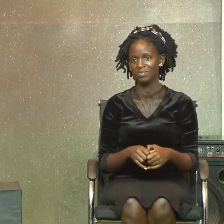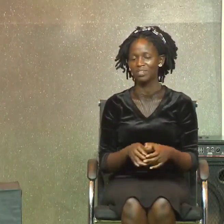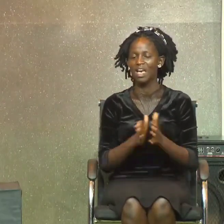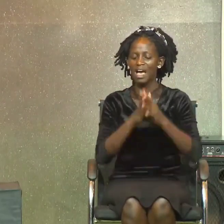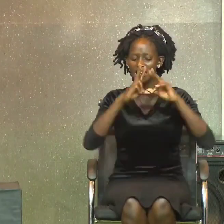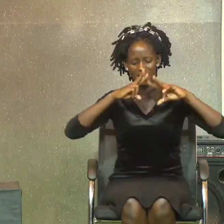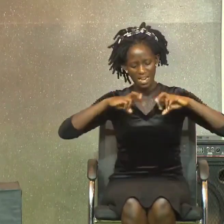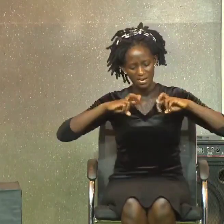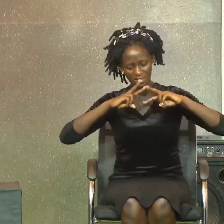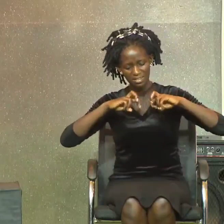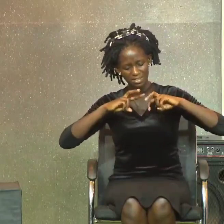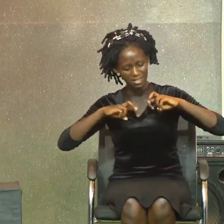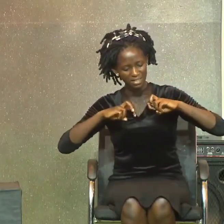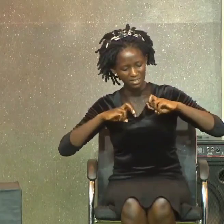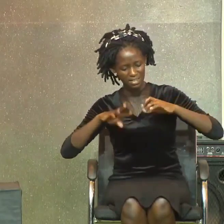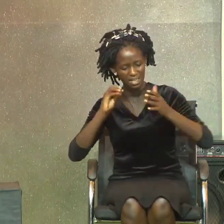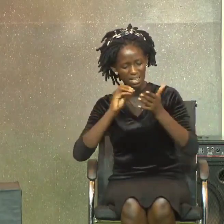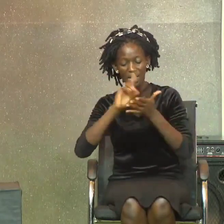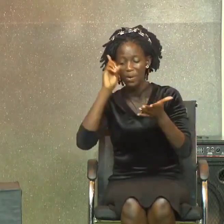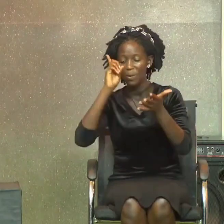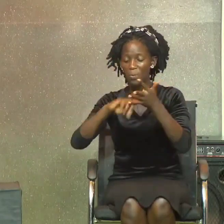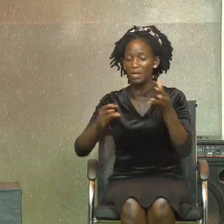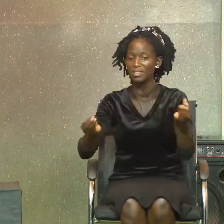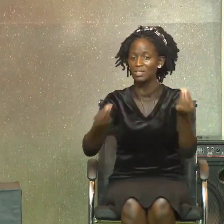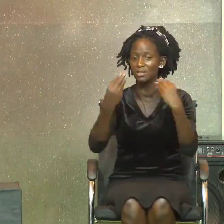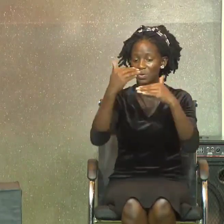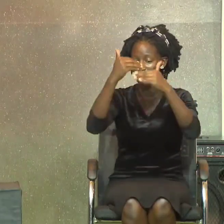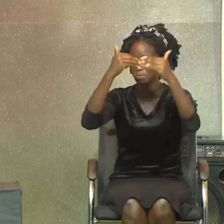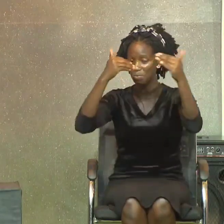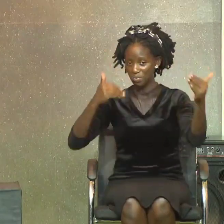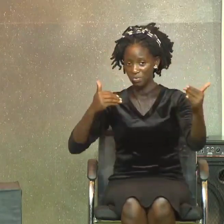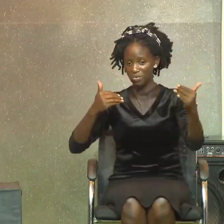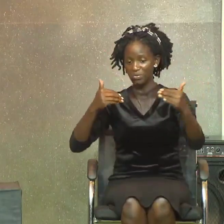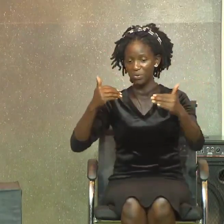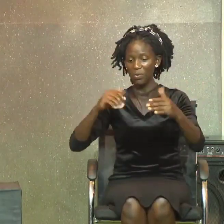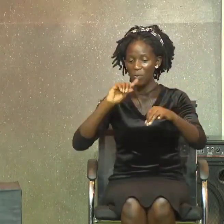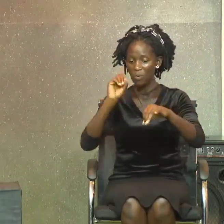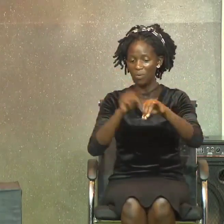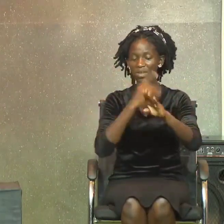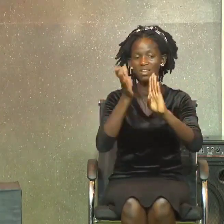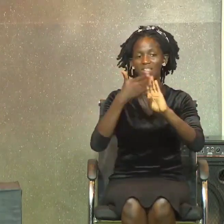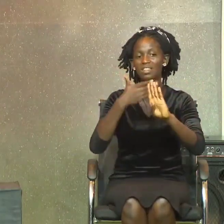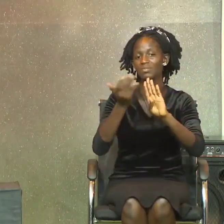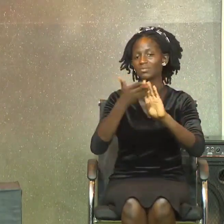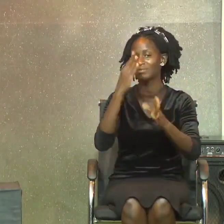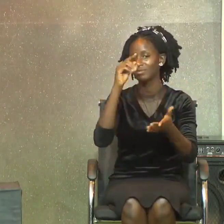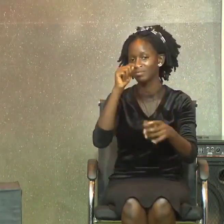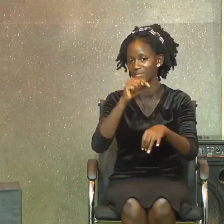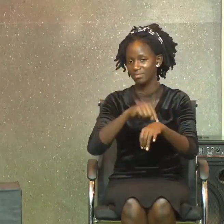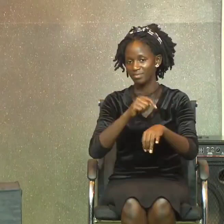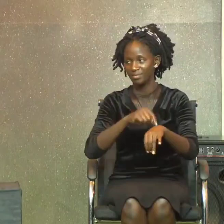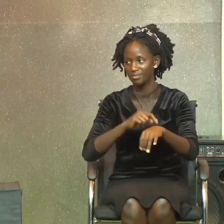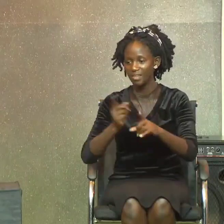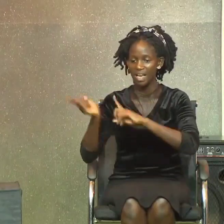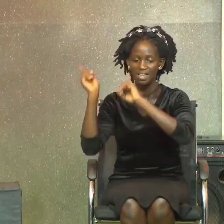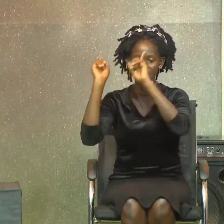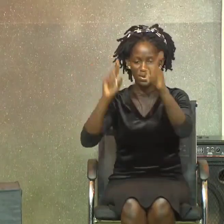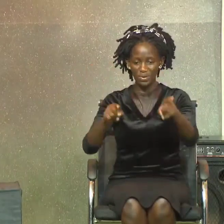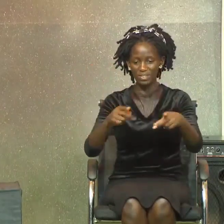nekinoonyereza nti kola byonna bye wakola bwe wali omukwana kati bwe najja